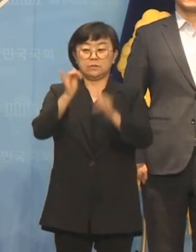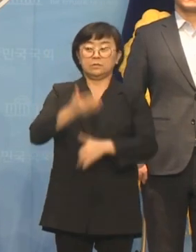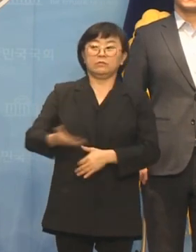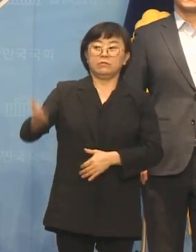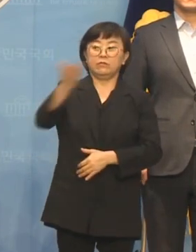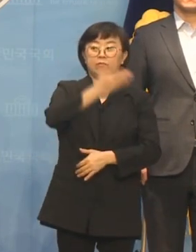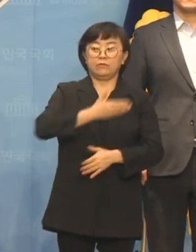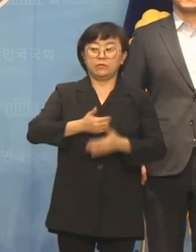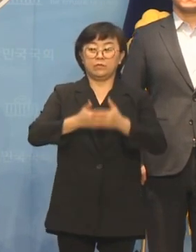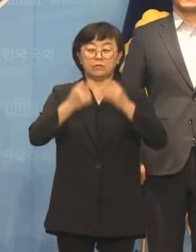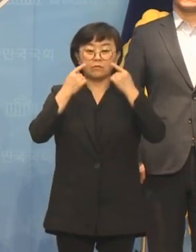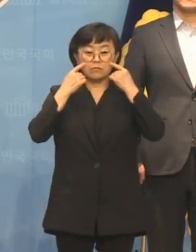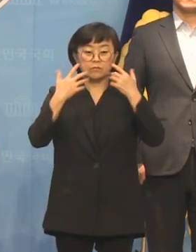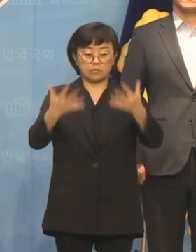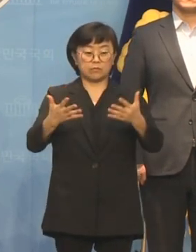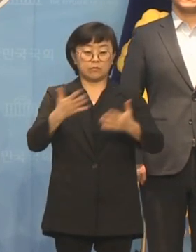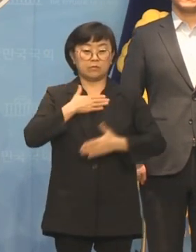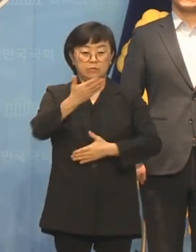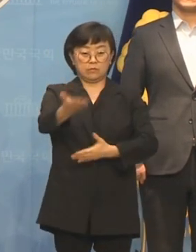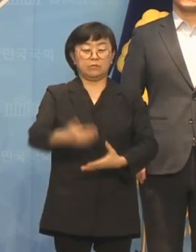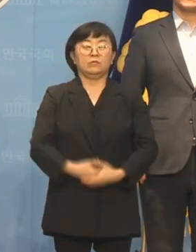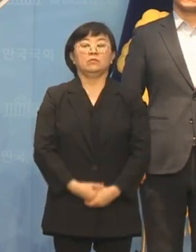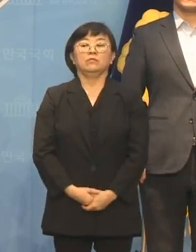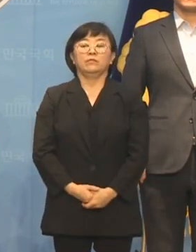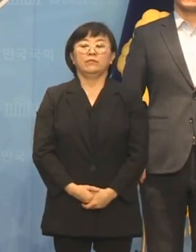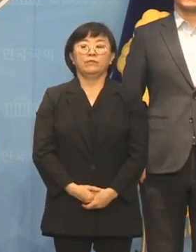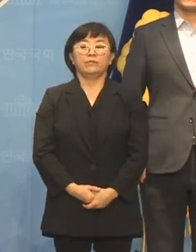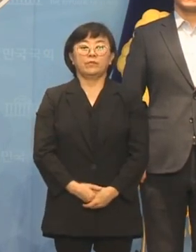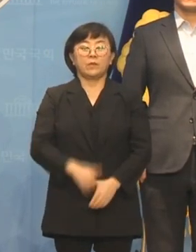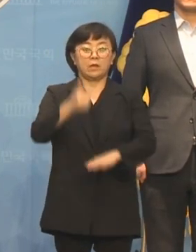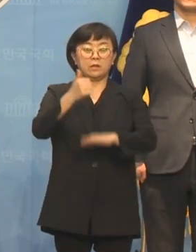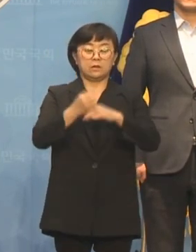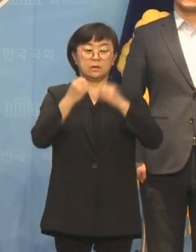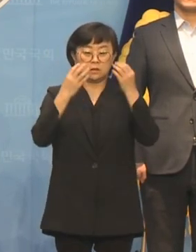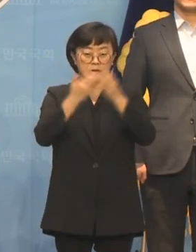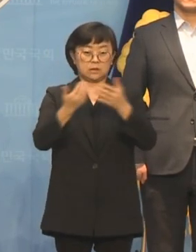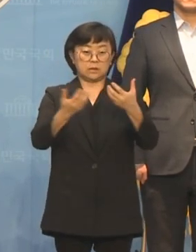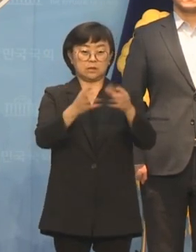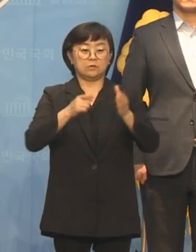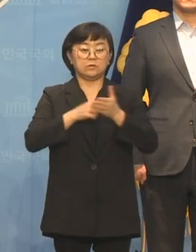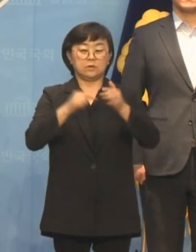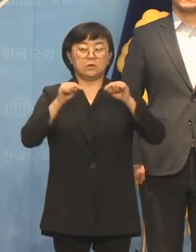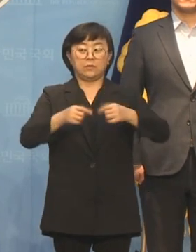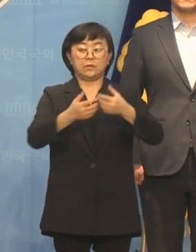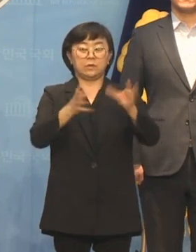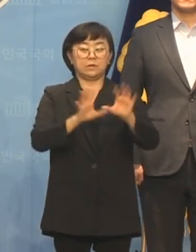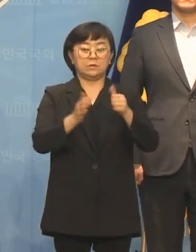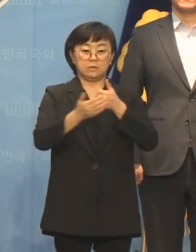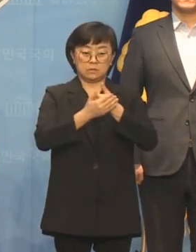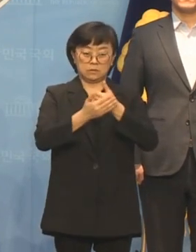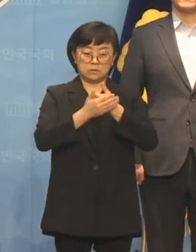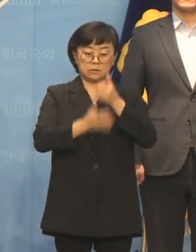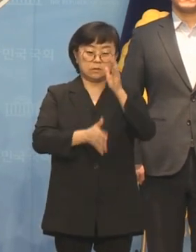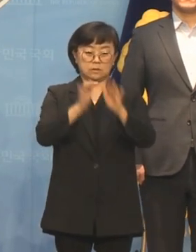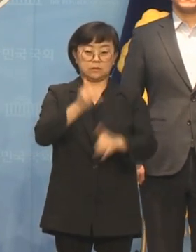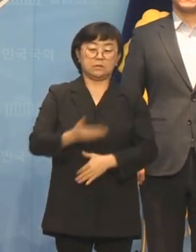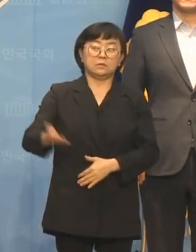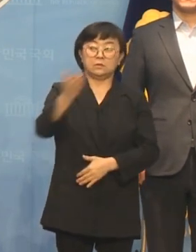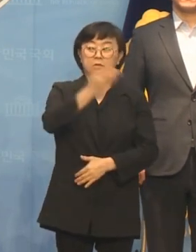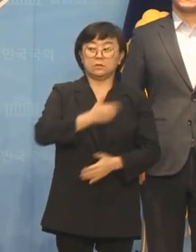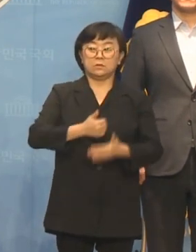여러분들에게 분명히 알려주십시오. 끝으로 우리 개혁연합신당 추진협의체를 지지해 주신 시민